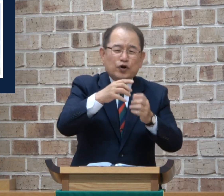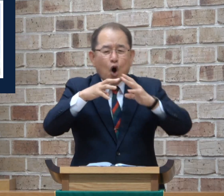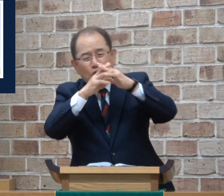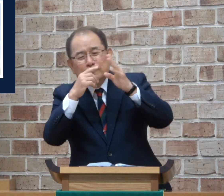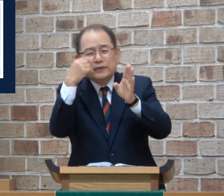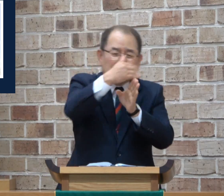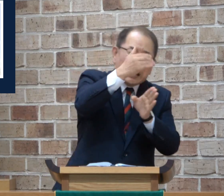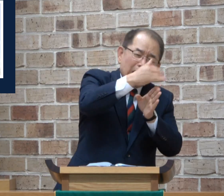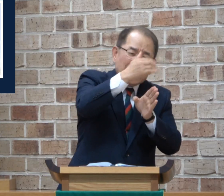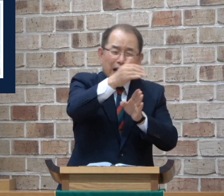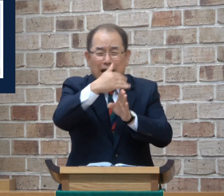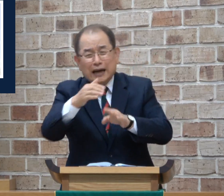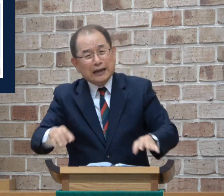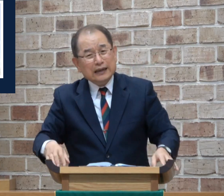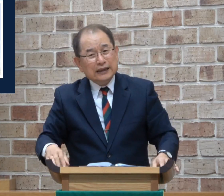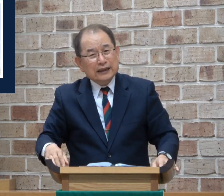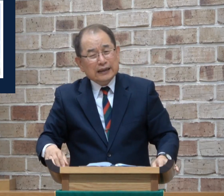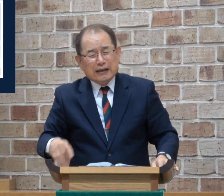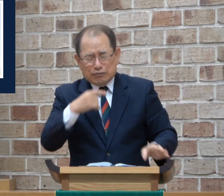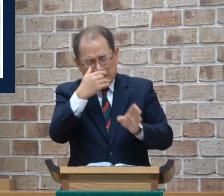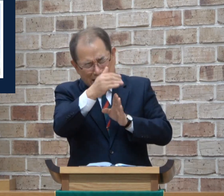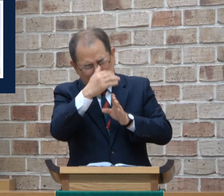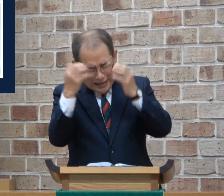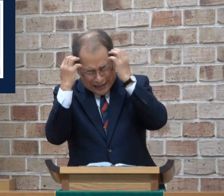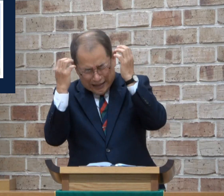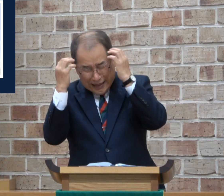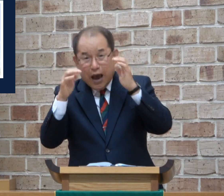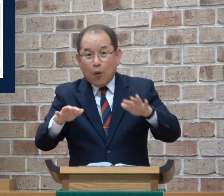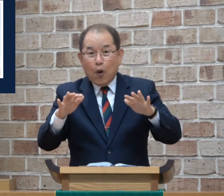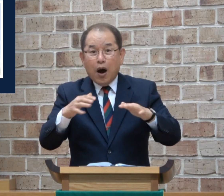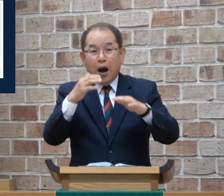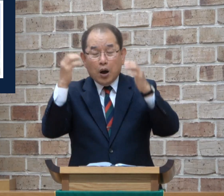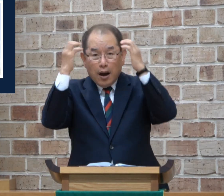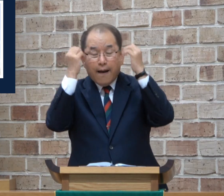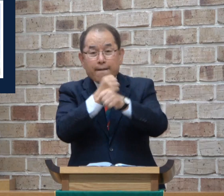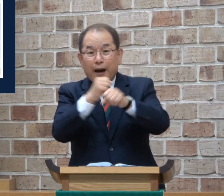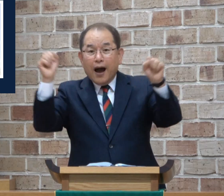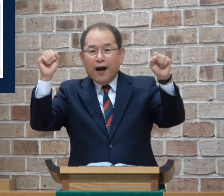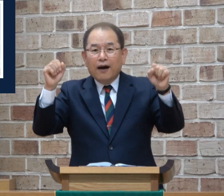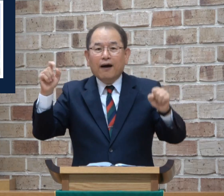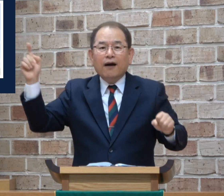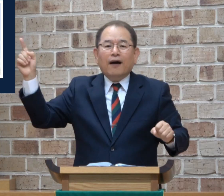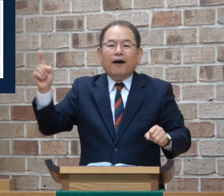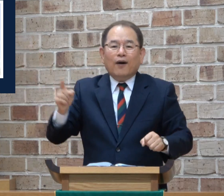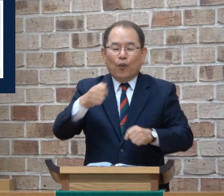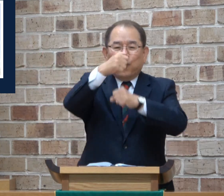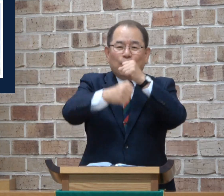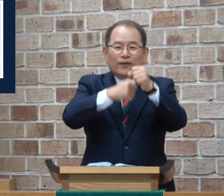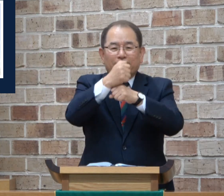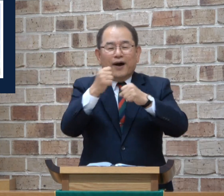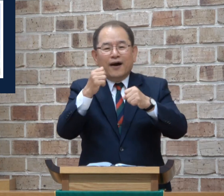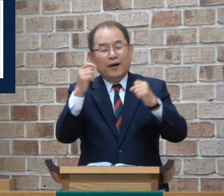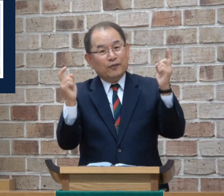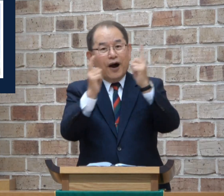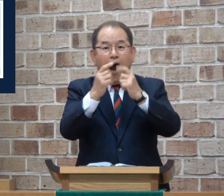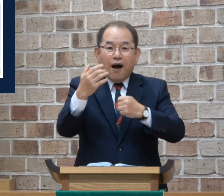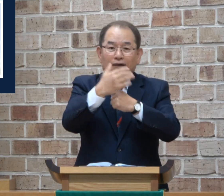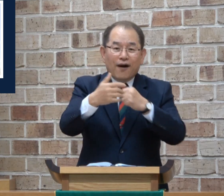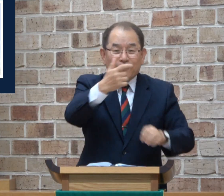건축 헌금을 했습니다. 올해 드디어 우리가 그 건축 빚에서 자유로워졌습니다. 정말